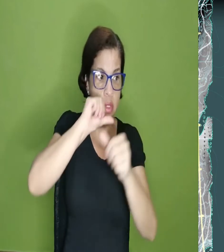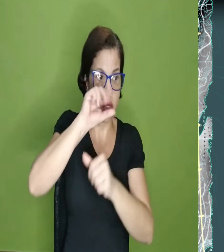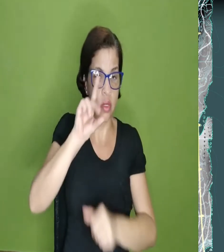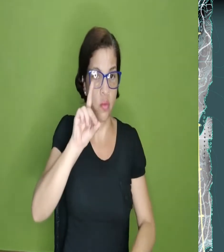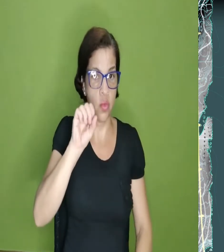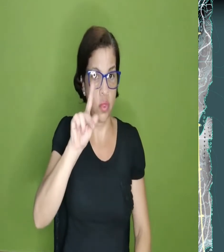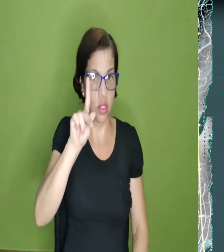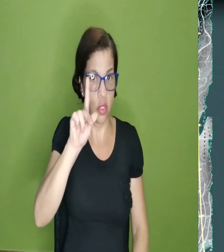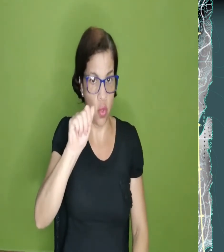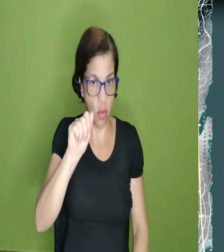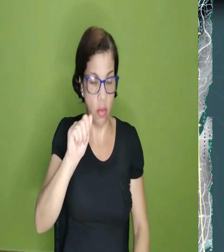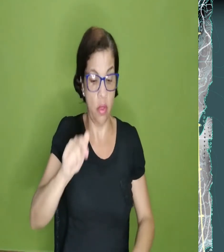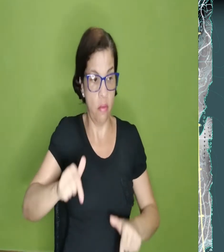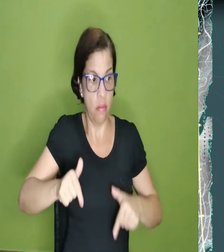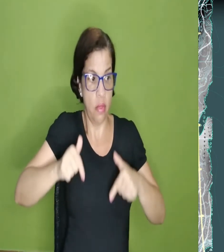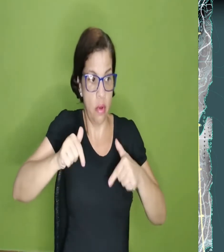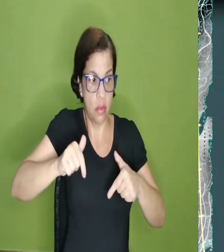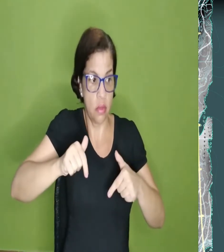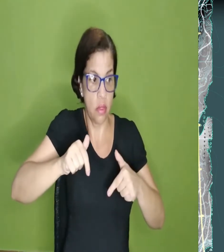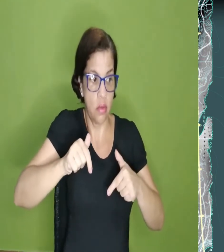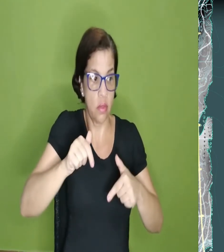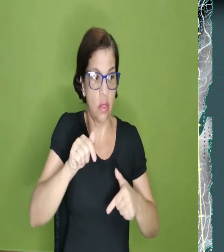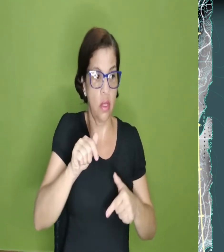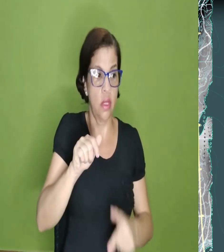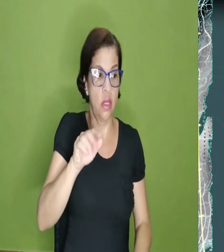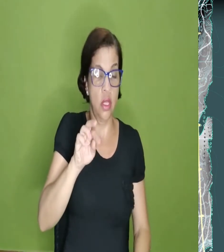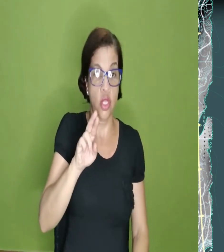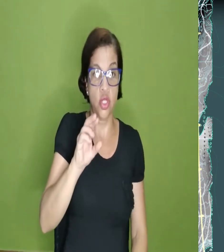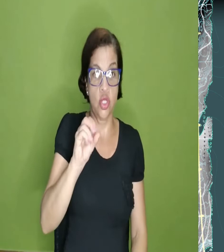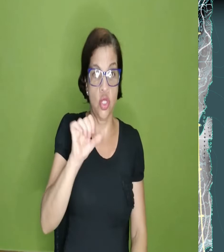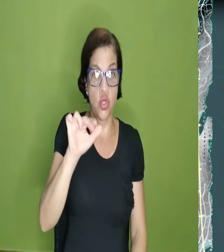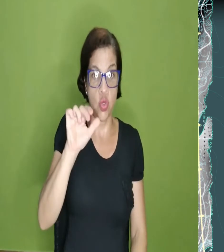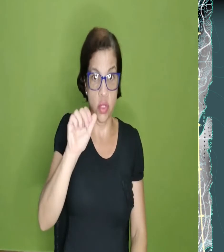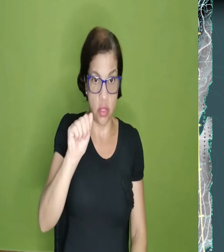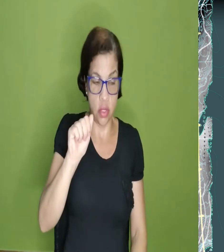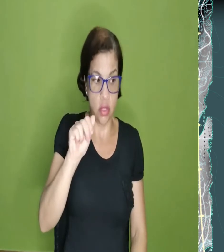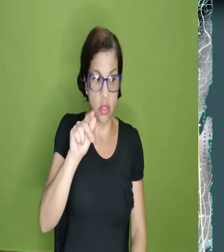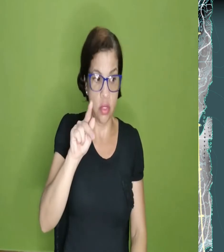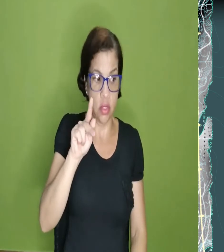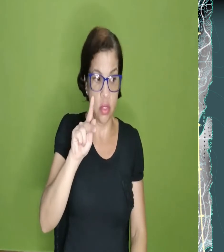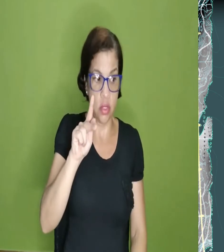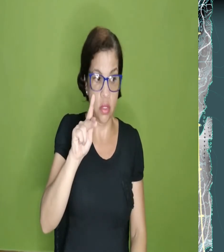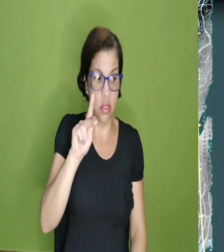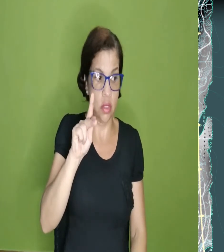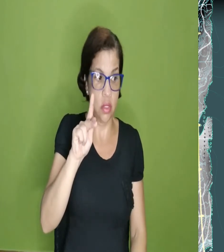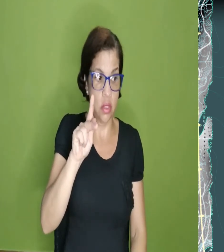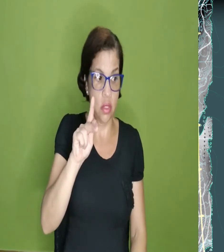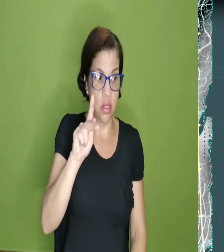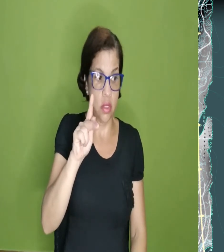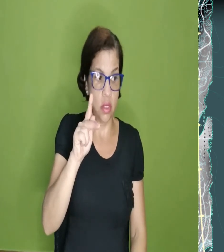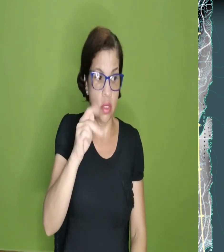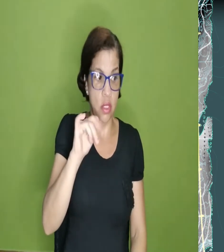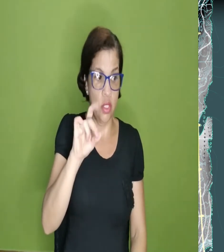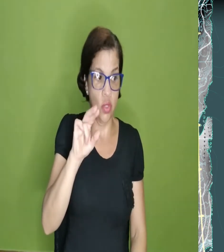dopa pela ação da tirosina hidroxilase. A dopa é convertida em dopamina pela